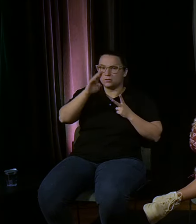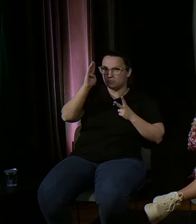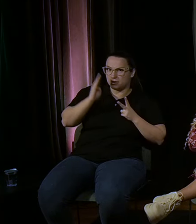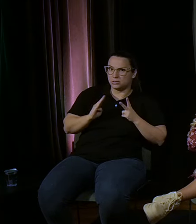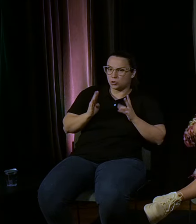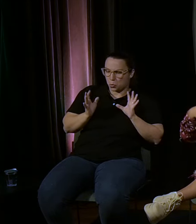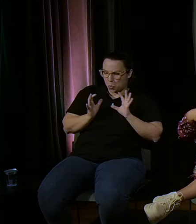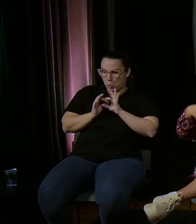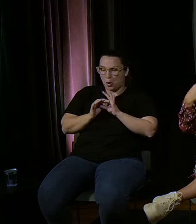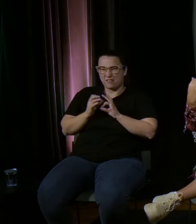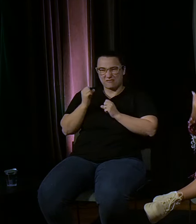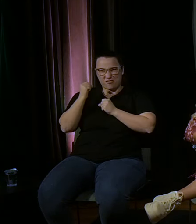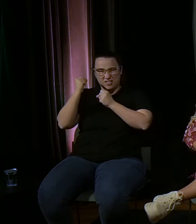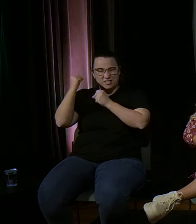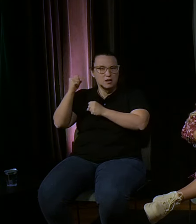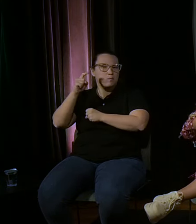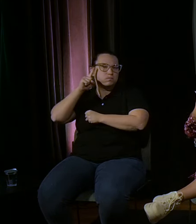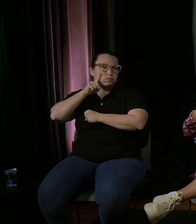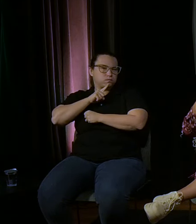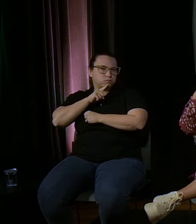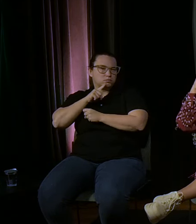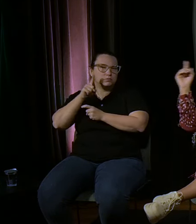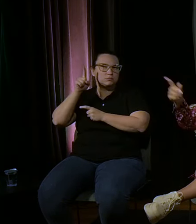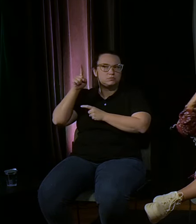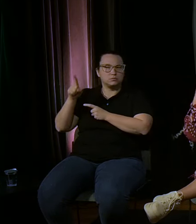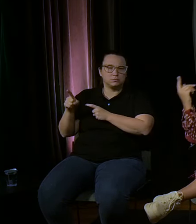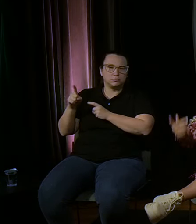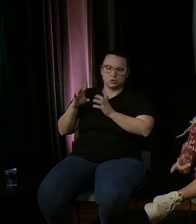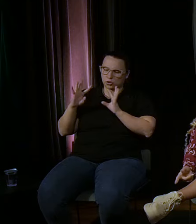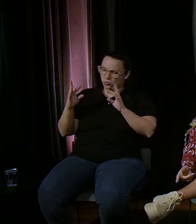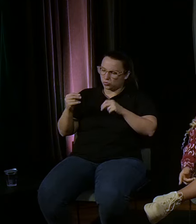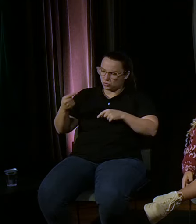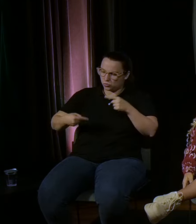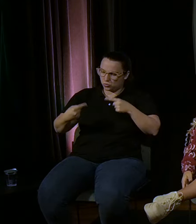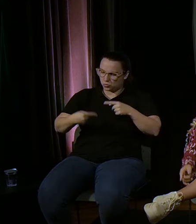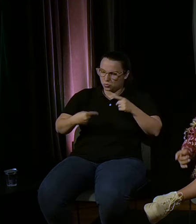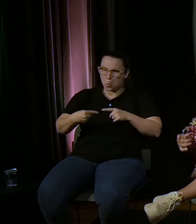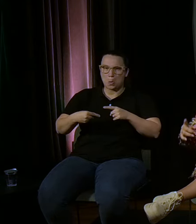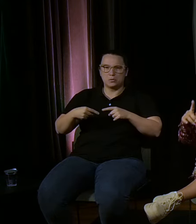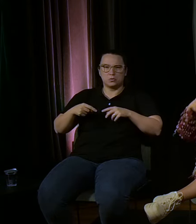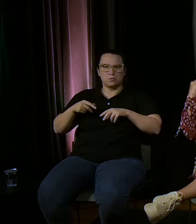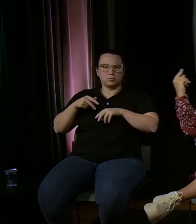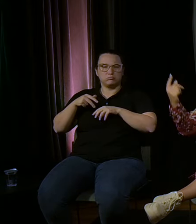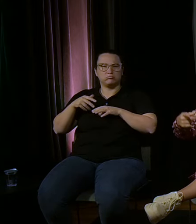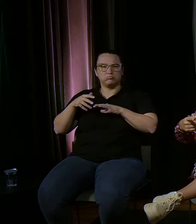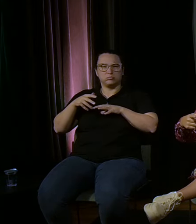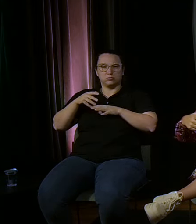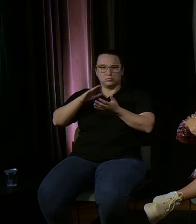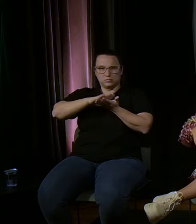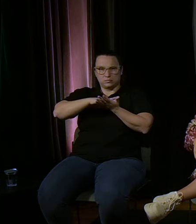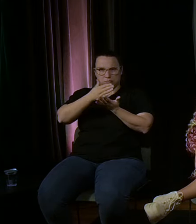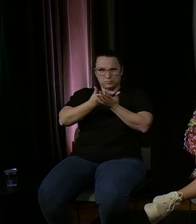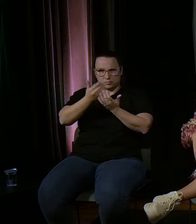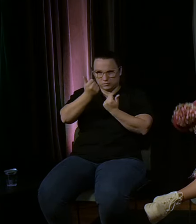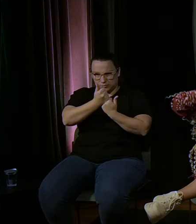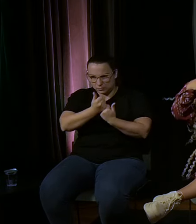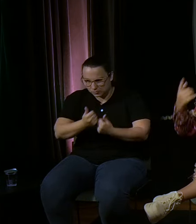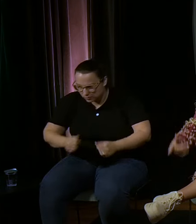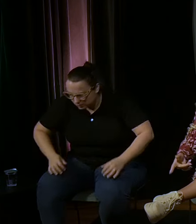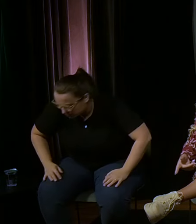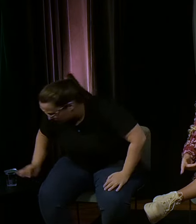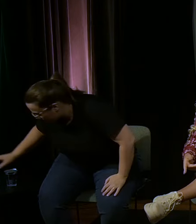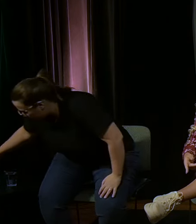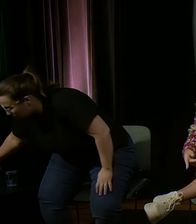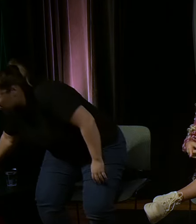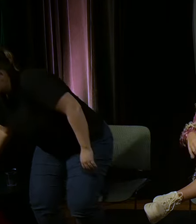muito forte. Aí a gente pensa Estados Unidos também, todas as discussões sobre imperialismo, né, naquela época, ao mesmo